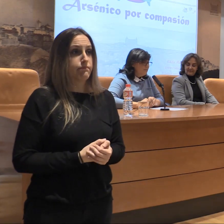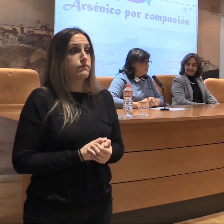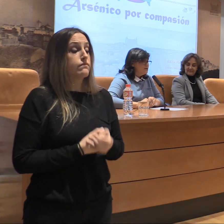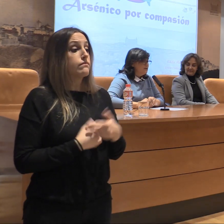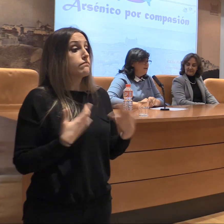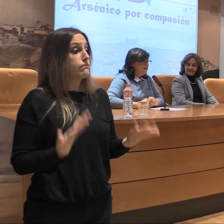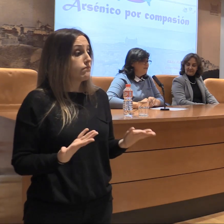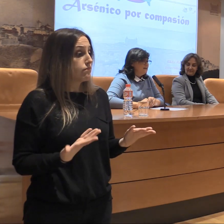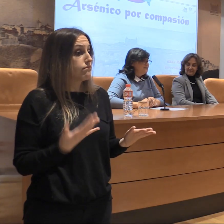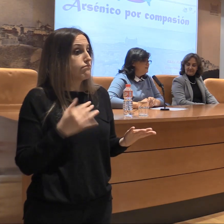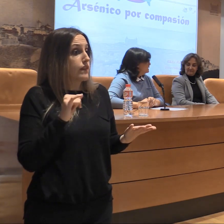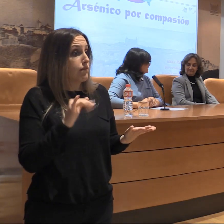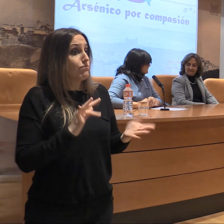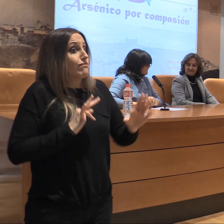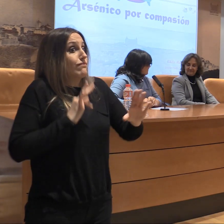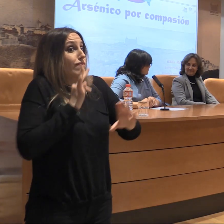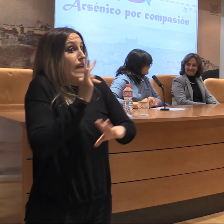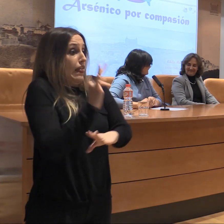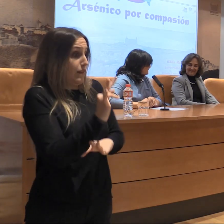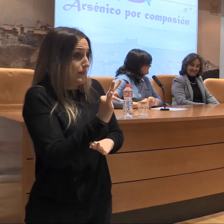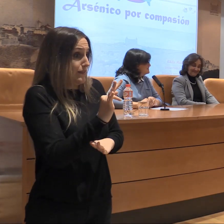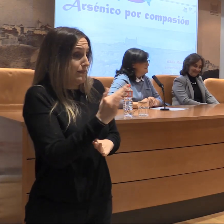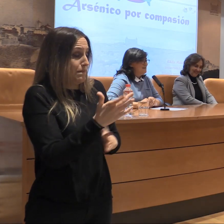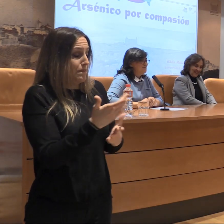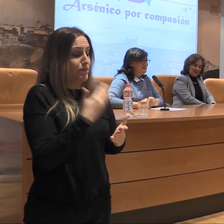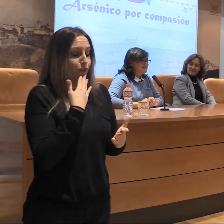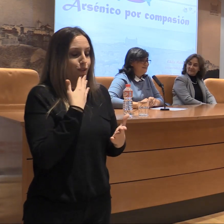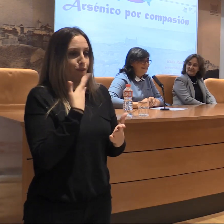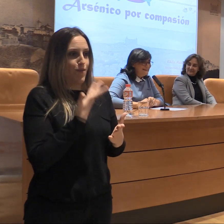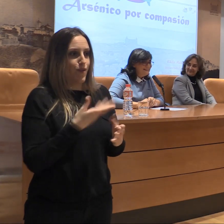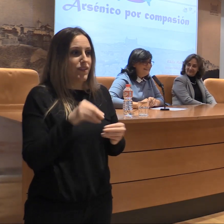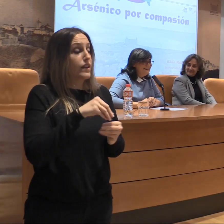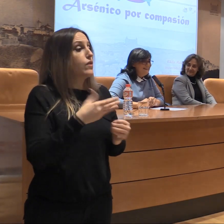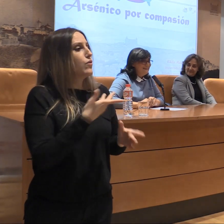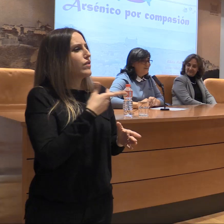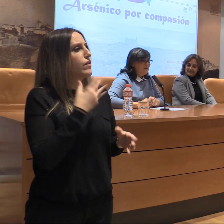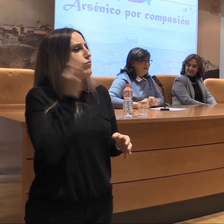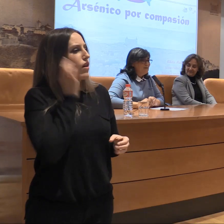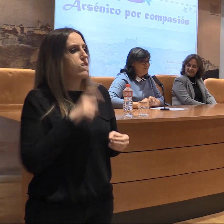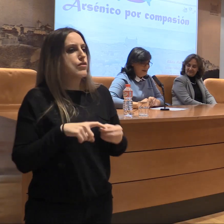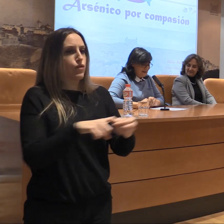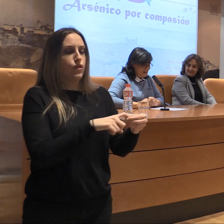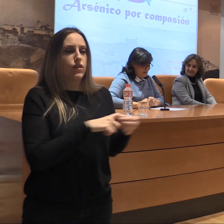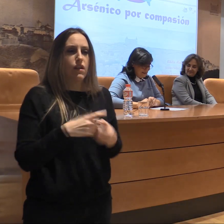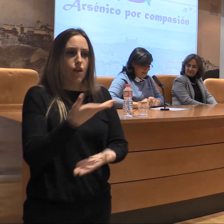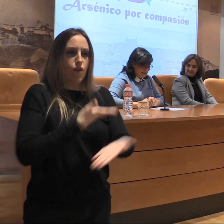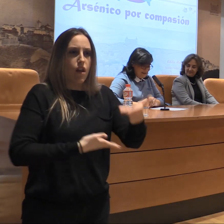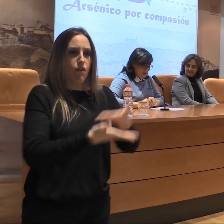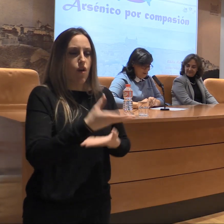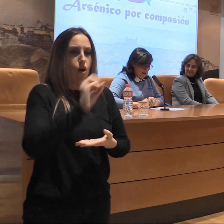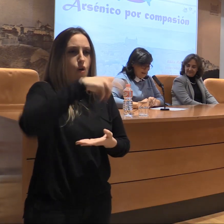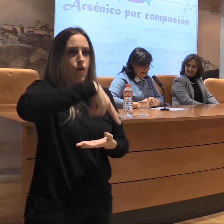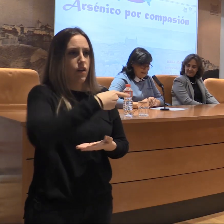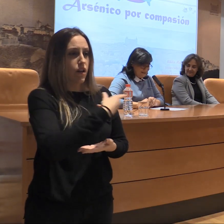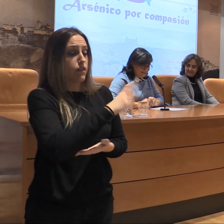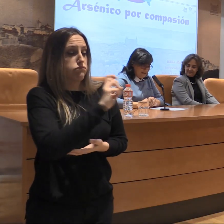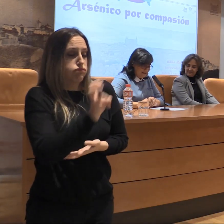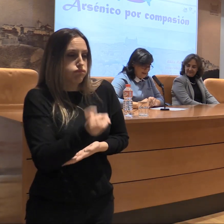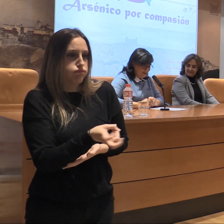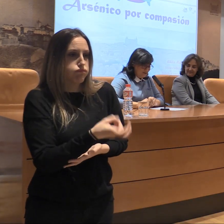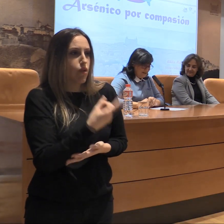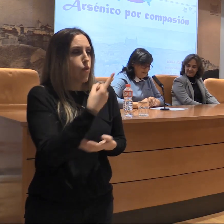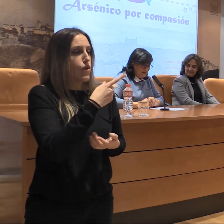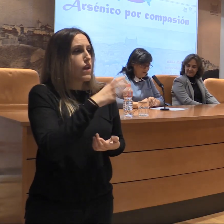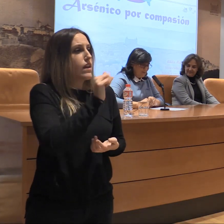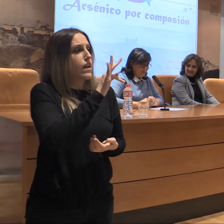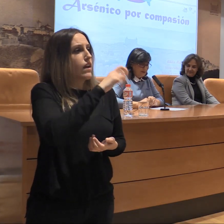Y por si le faltase una guinda al pastel, es una mujer solidaria que colabora con varias ONGs, una de ellas en